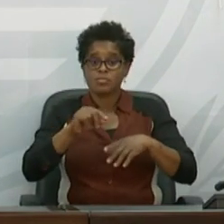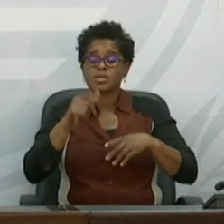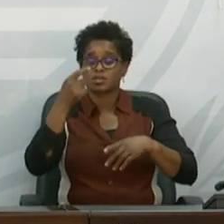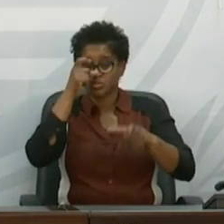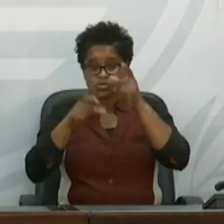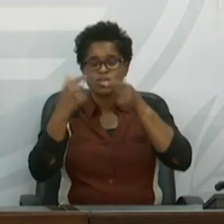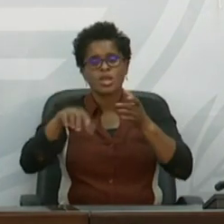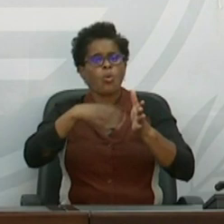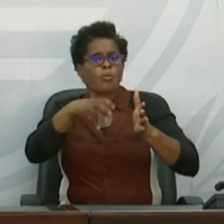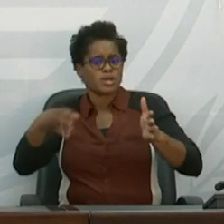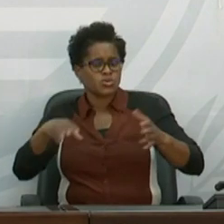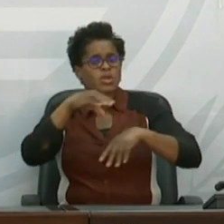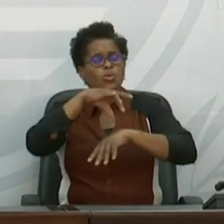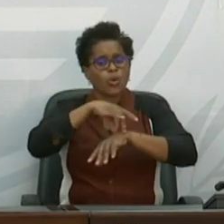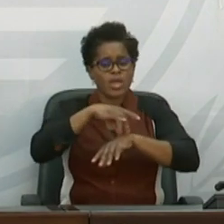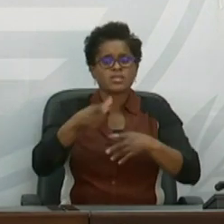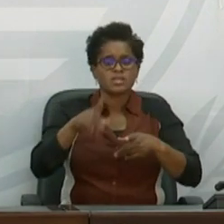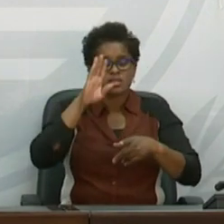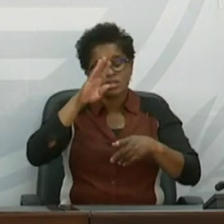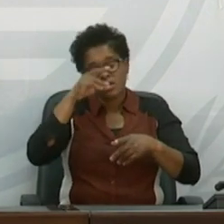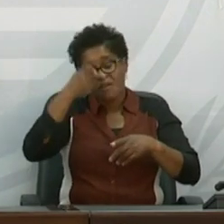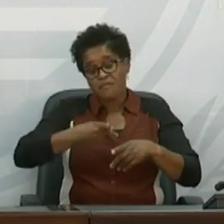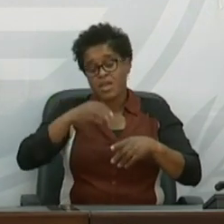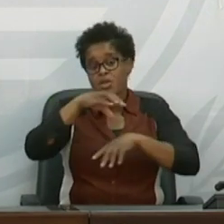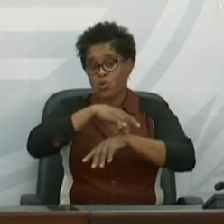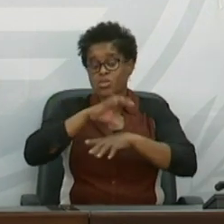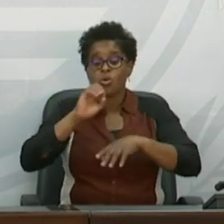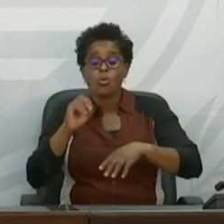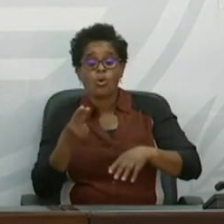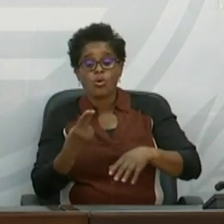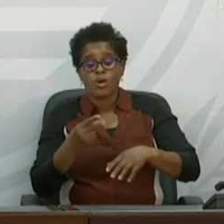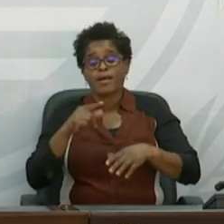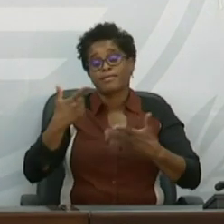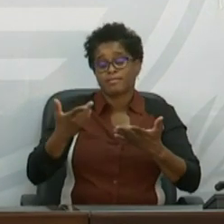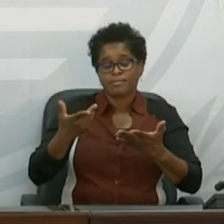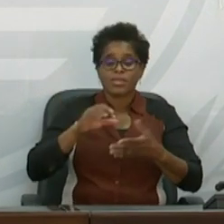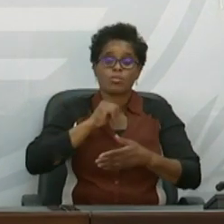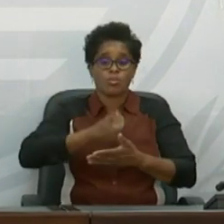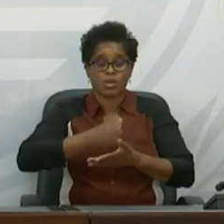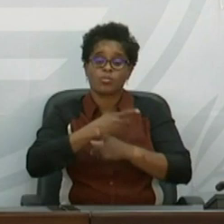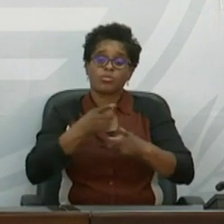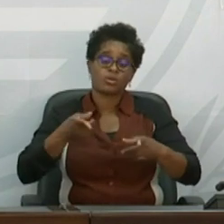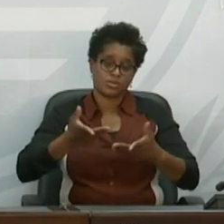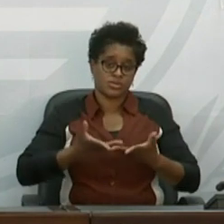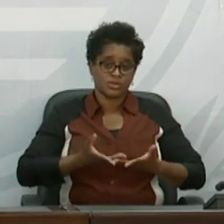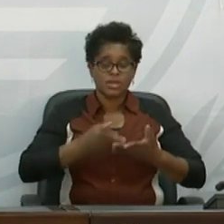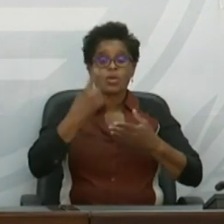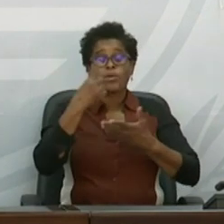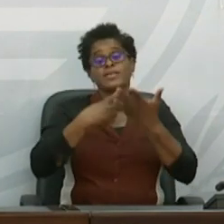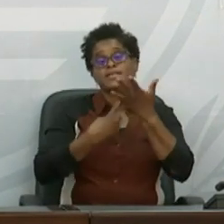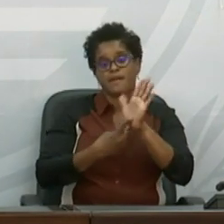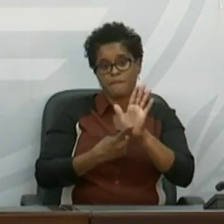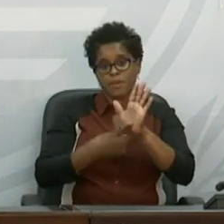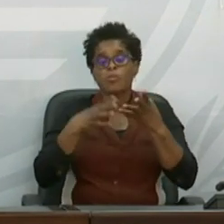ter as complicações da doença, caso ficar doente, ou até de morrer por causa disto. Um